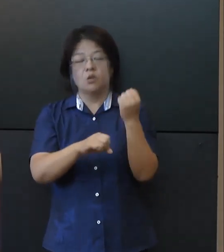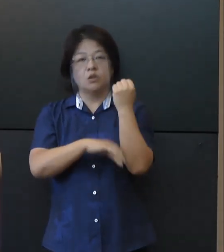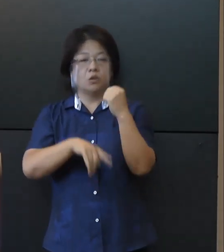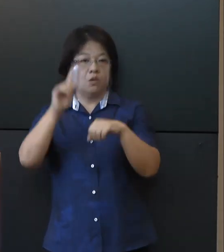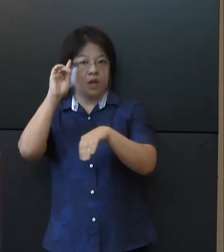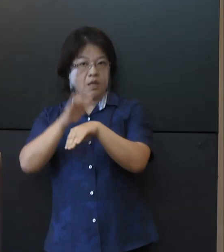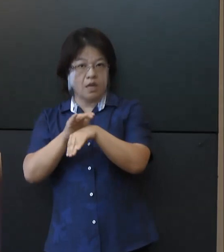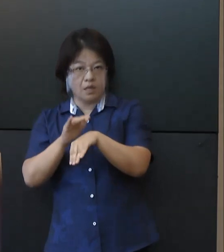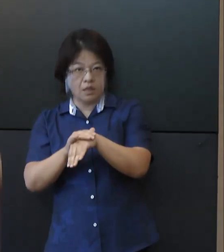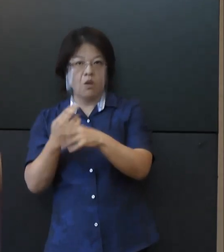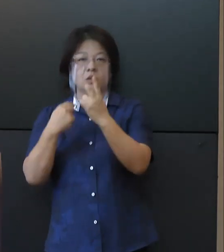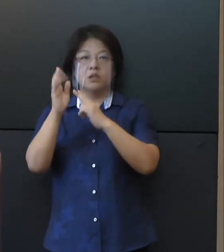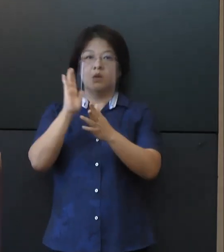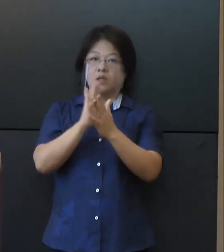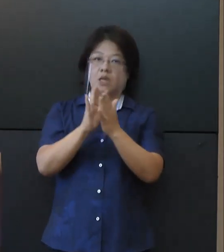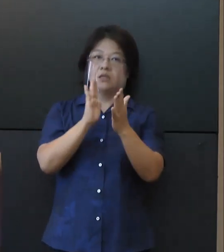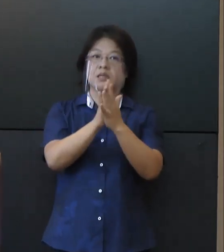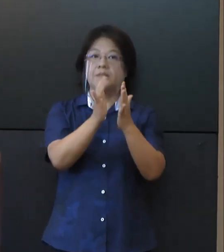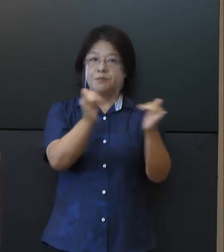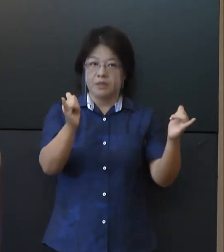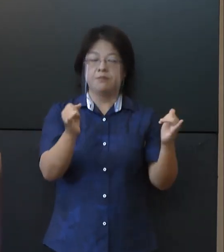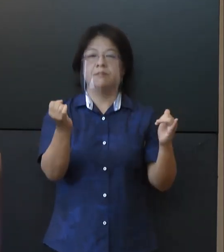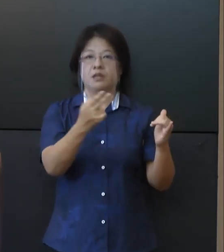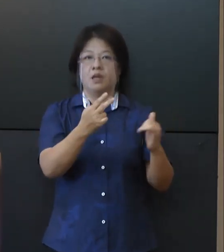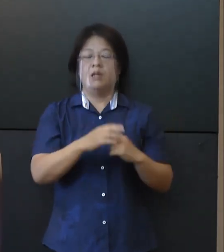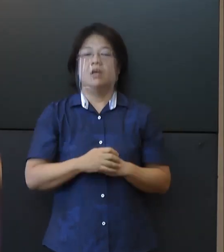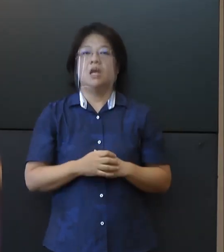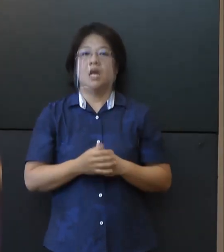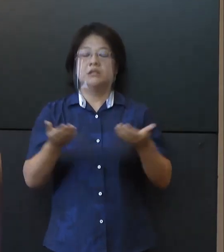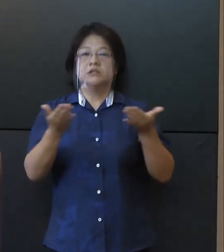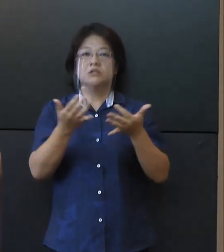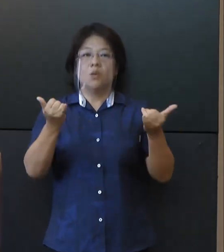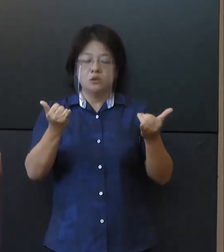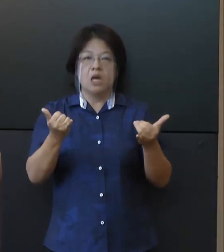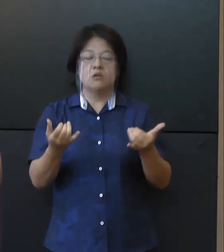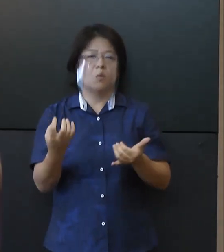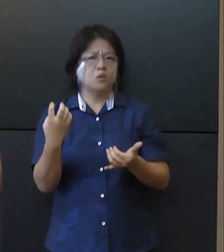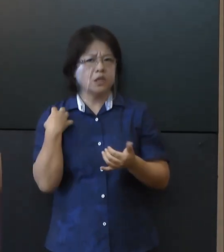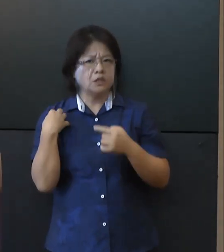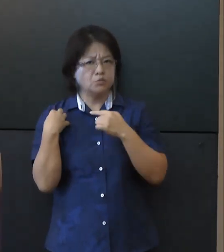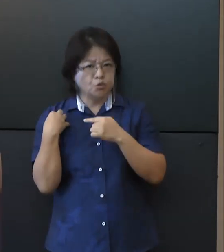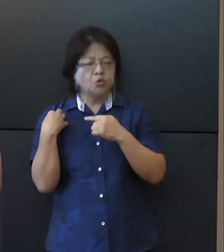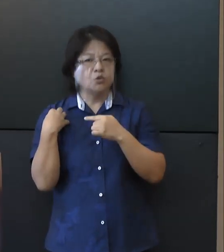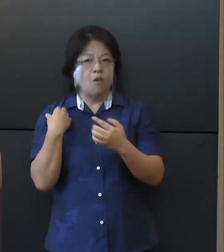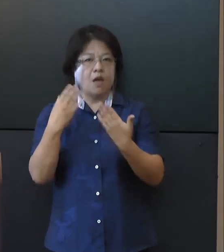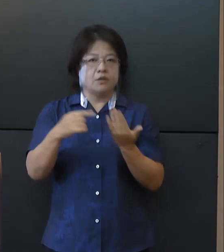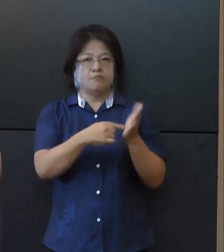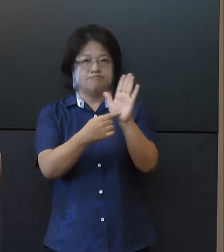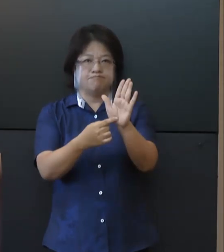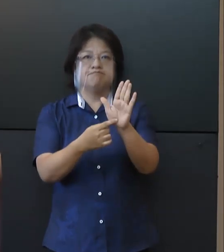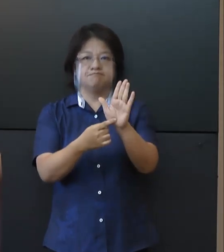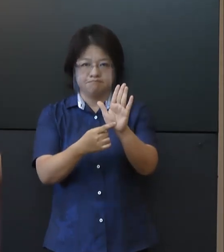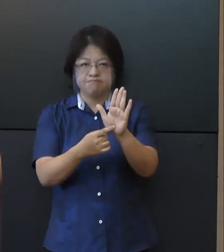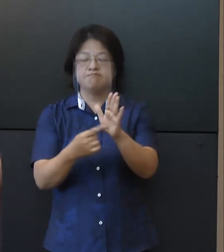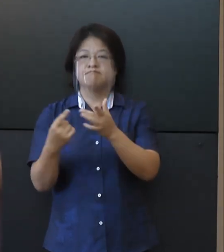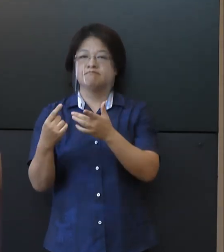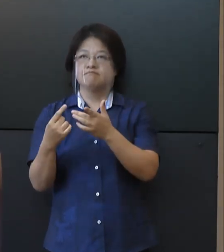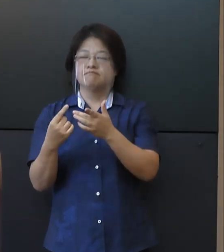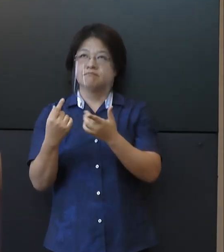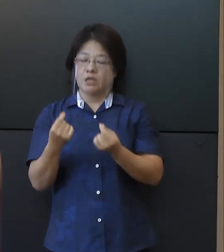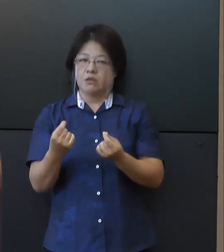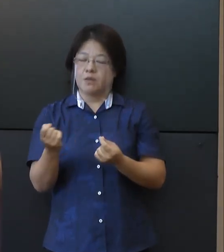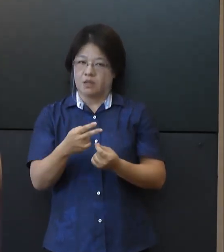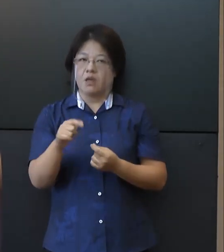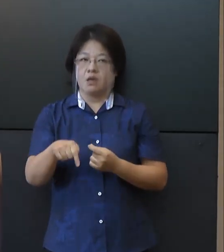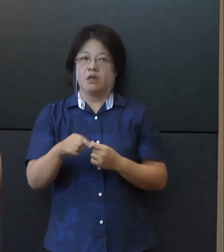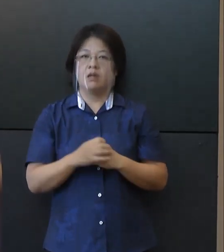や県、県民及び事業者の責務などを明確にし、並びに新た